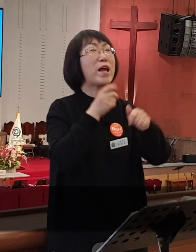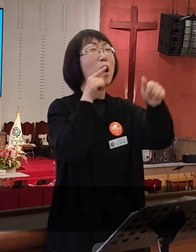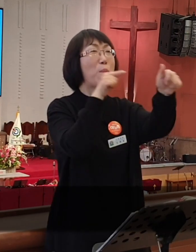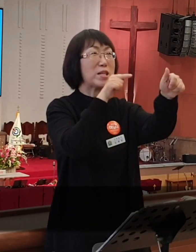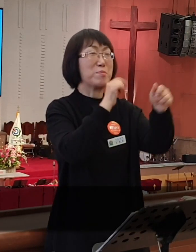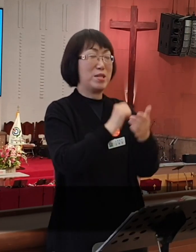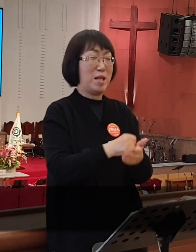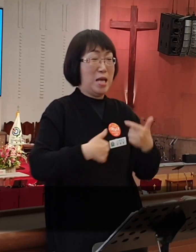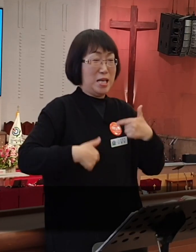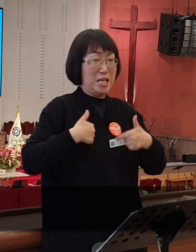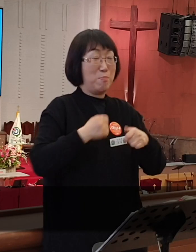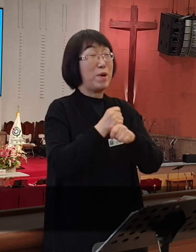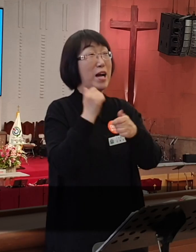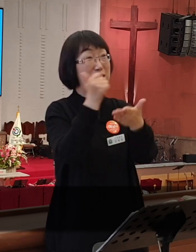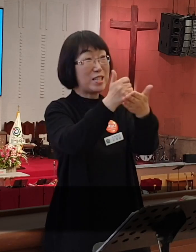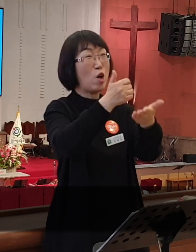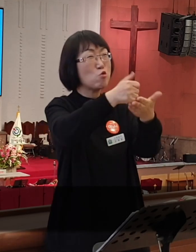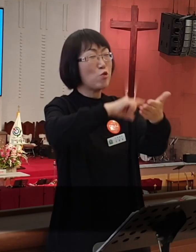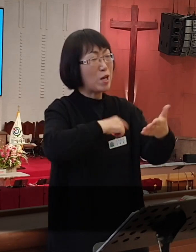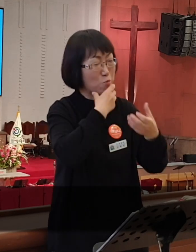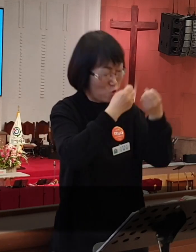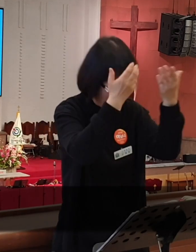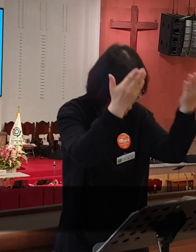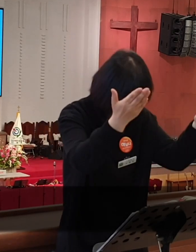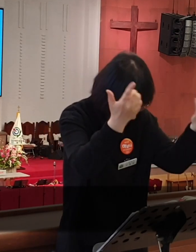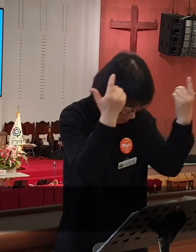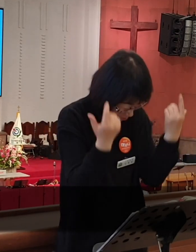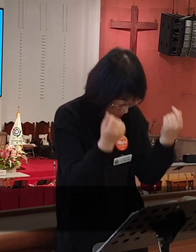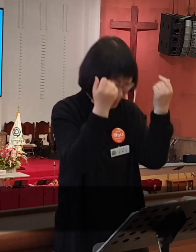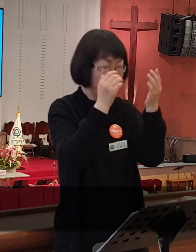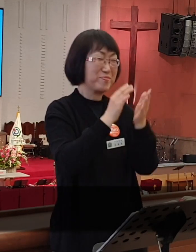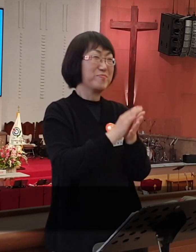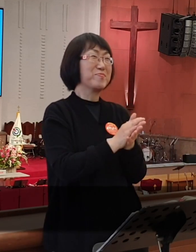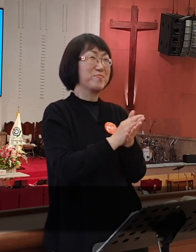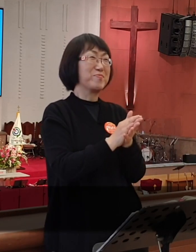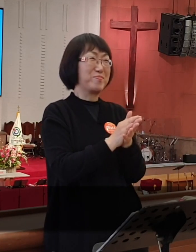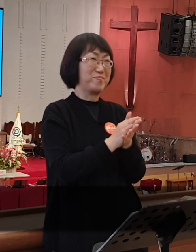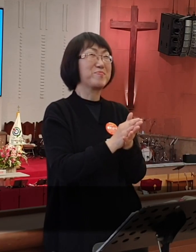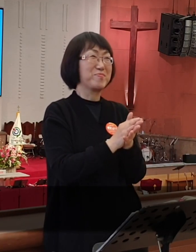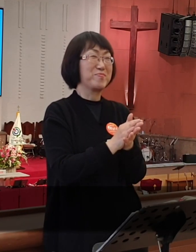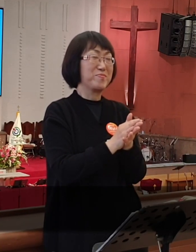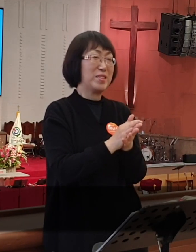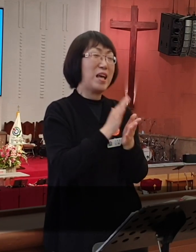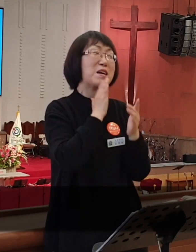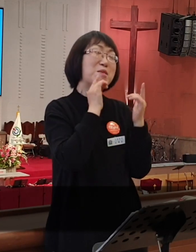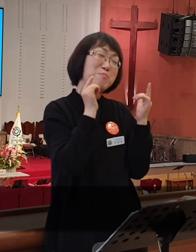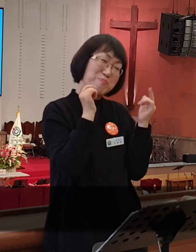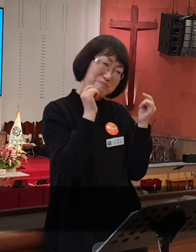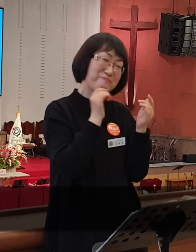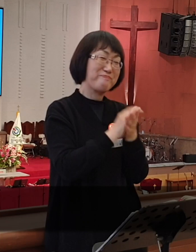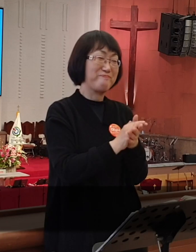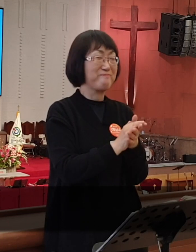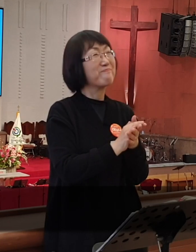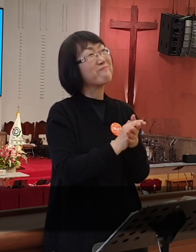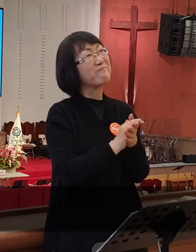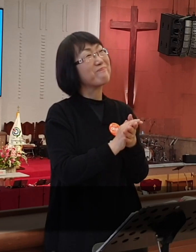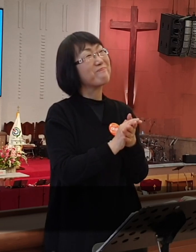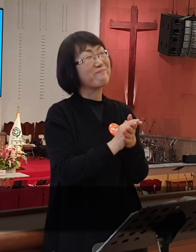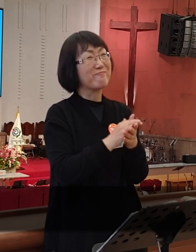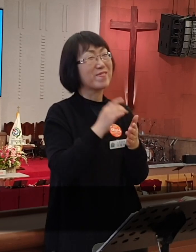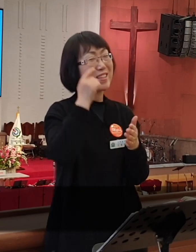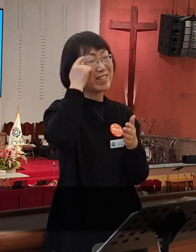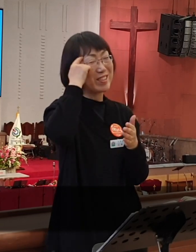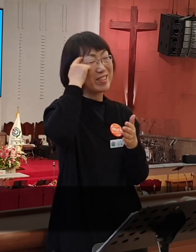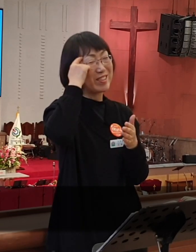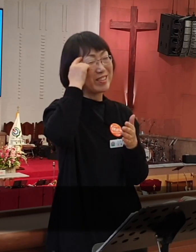얘기하십니다. 기뻐하시기를 주의 이름으로 축원합니다. 기뻐하시기를 주의 이름으로 축원합니다. 아멘 하는데 왜? 라고 속으로